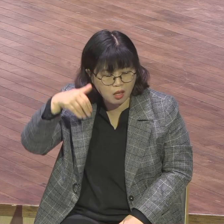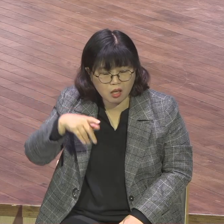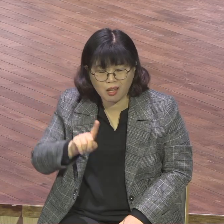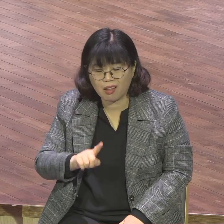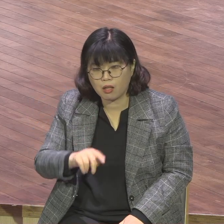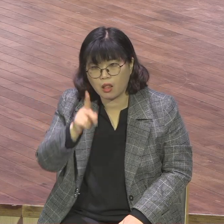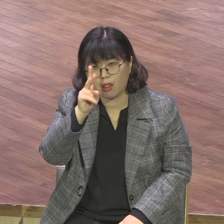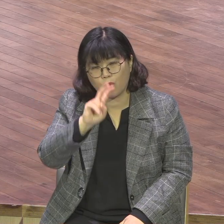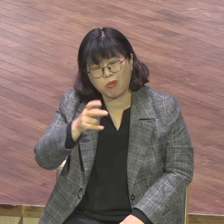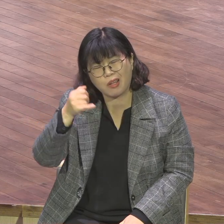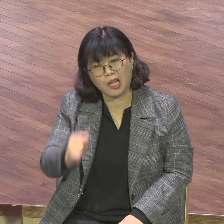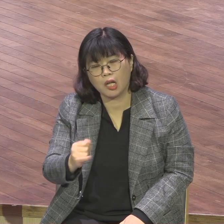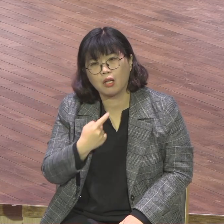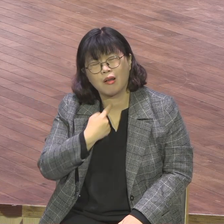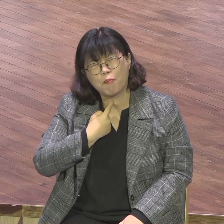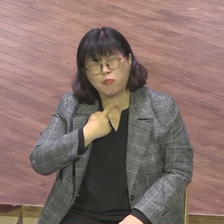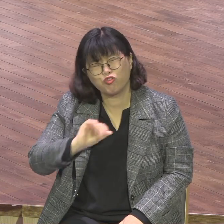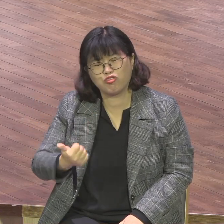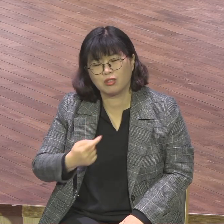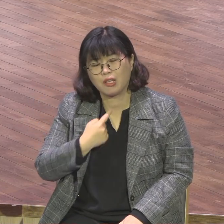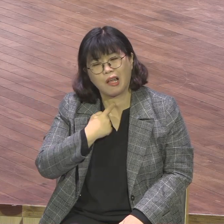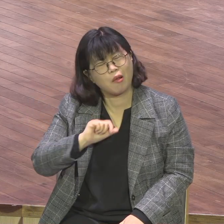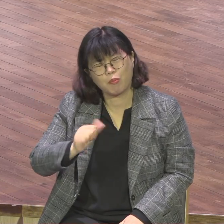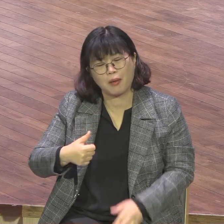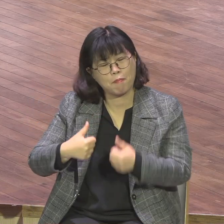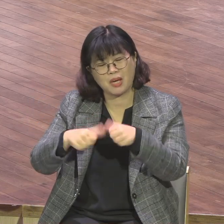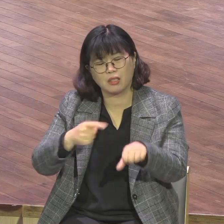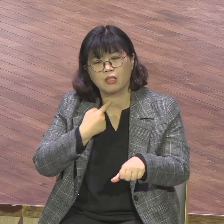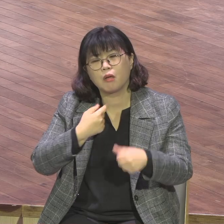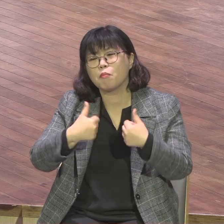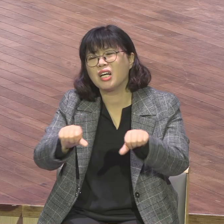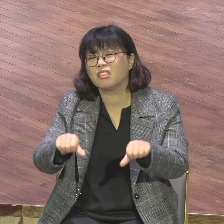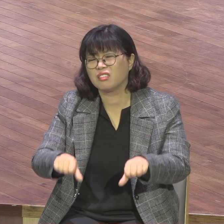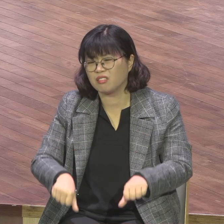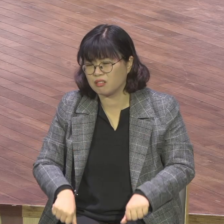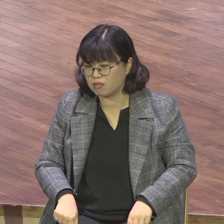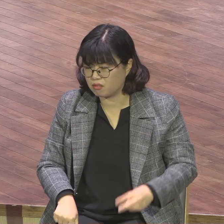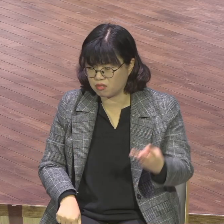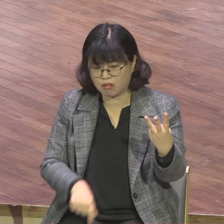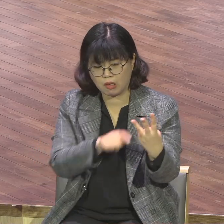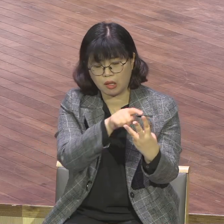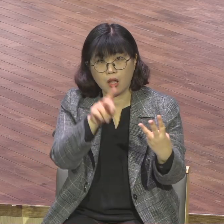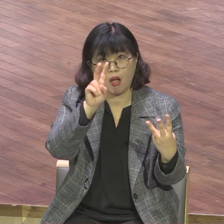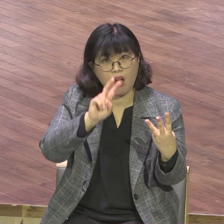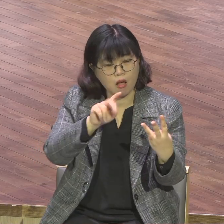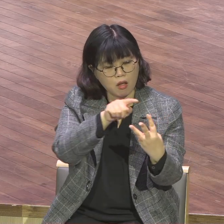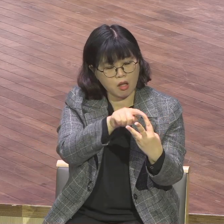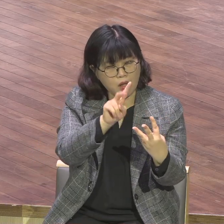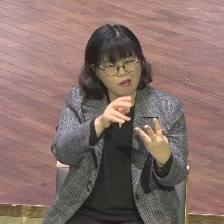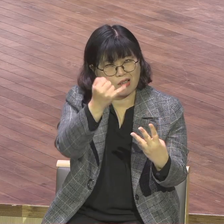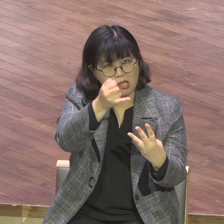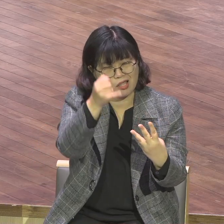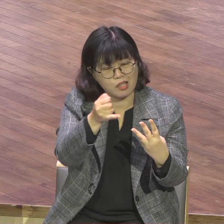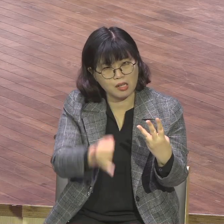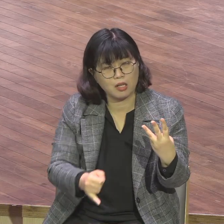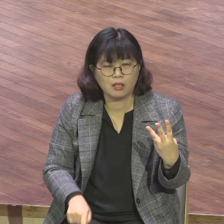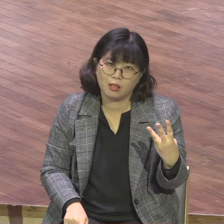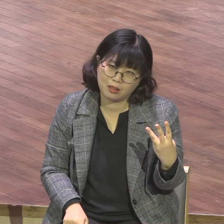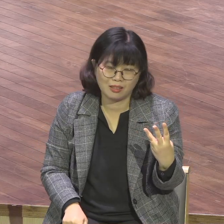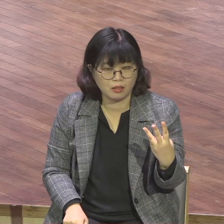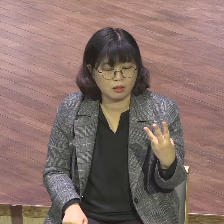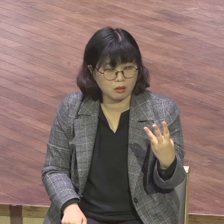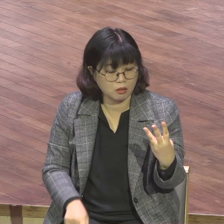저렇게 유명한 사람들이, 저렇게 우리가 보고 싶었던 사람들이, 저렇게 전설적 인물들이, 저렇게